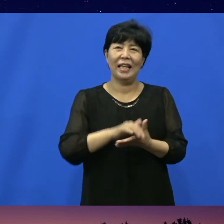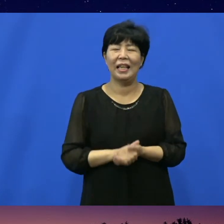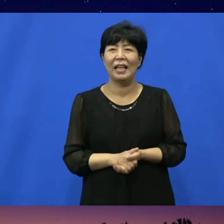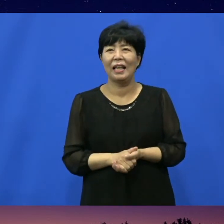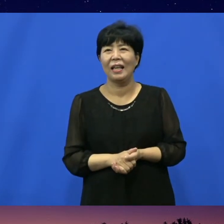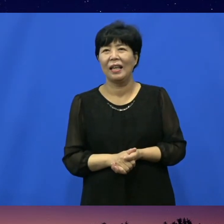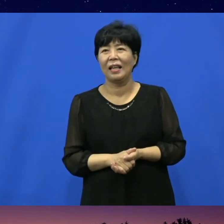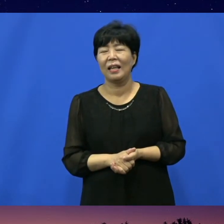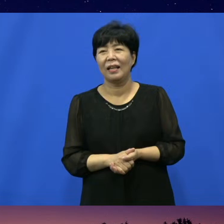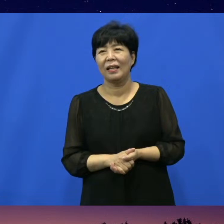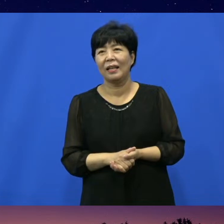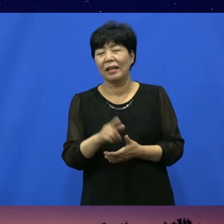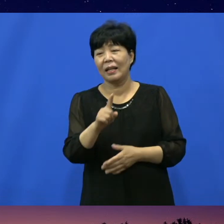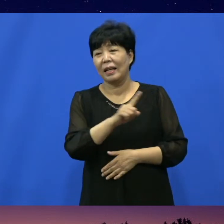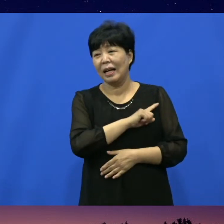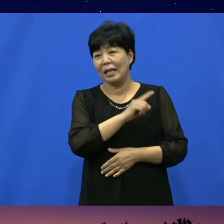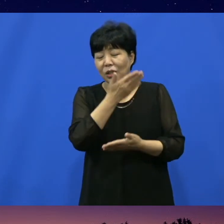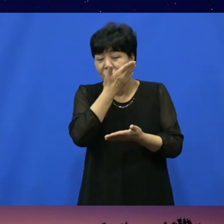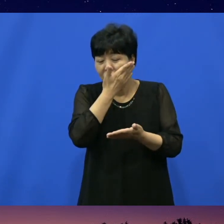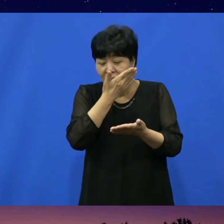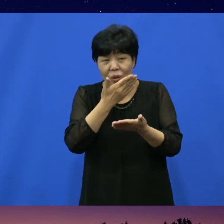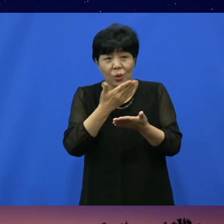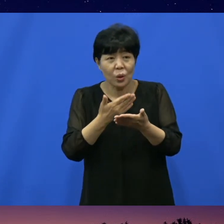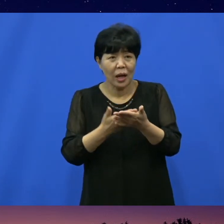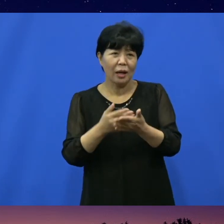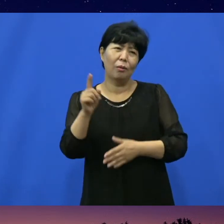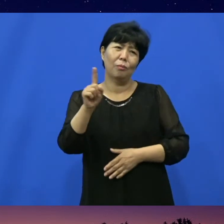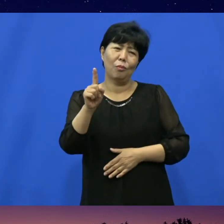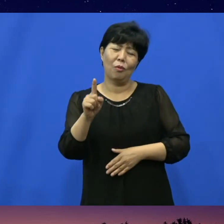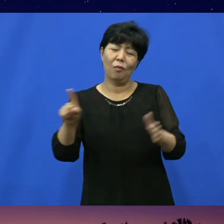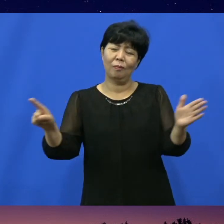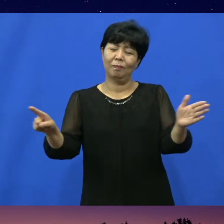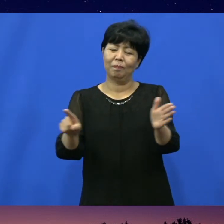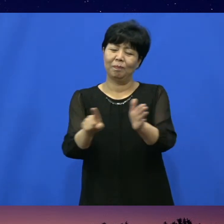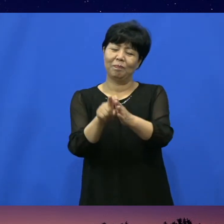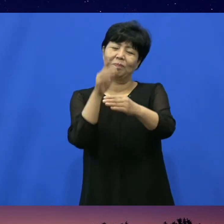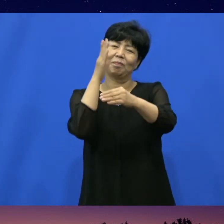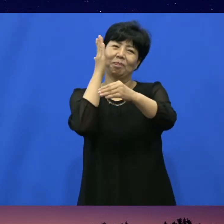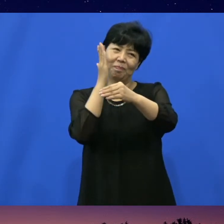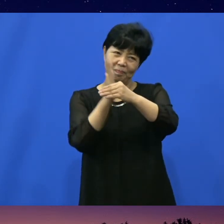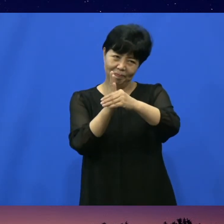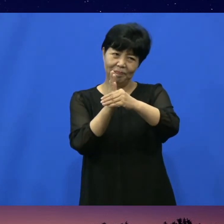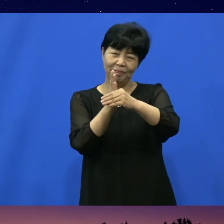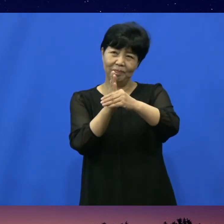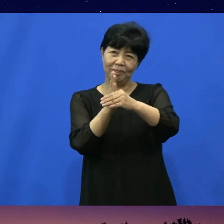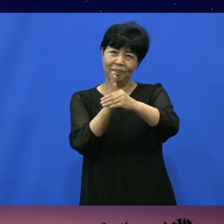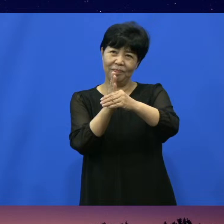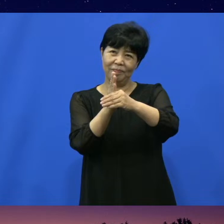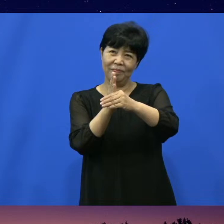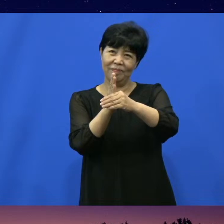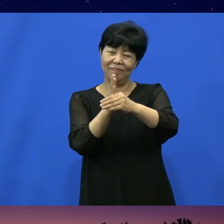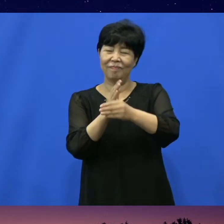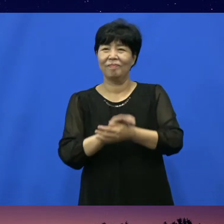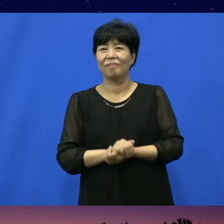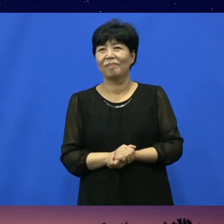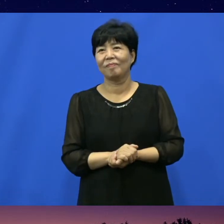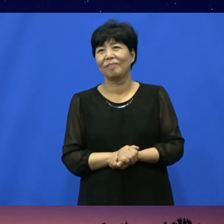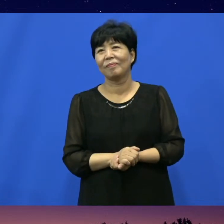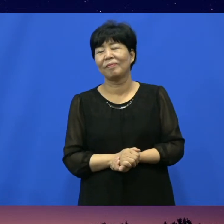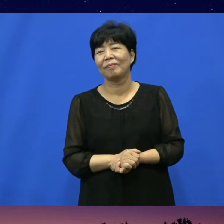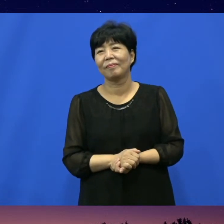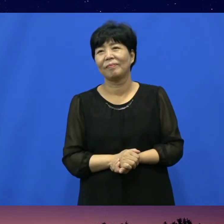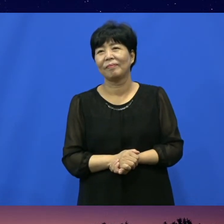그러니까 우리에게 가장 귀중한 것은 하나님의 사랑을 받는 것. 이게 신앙의 핵심이에요. 신앙의 출발점이고 신앙의 끝이에요.